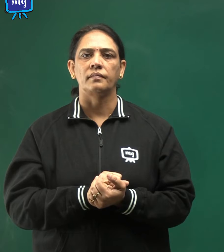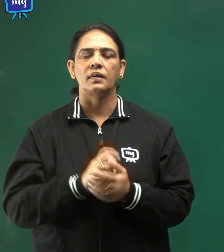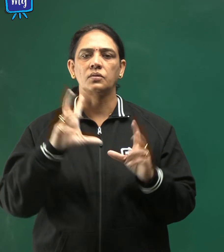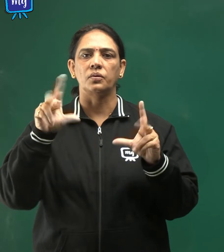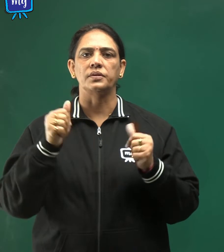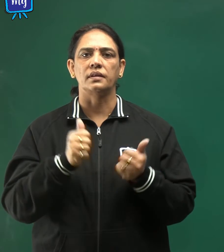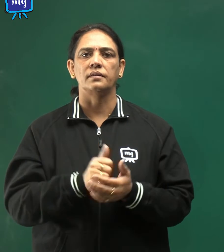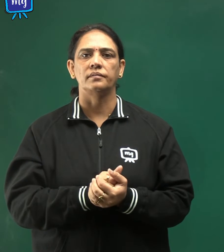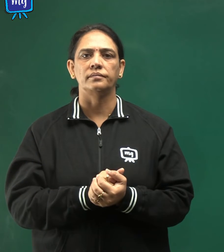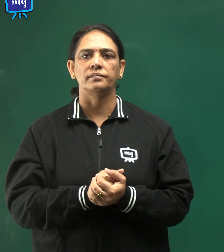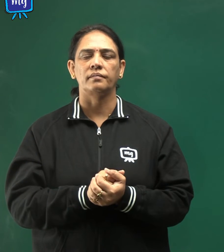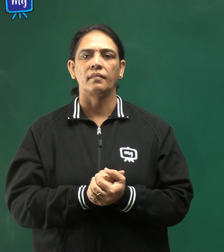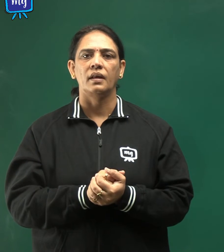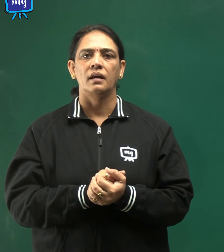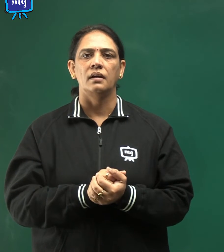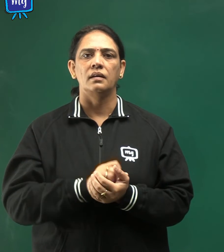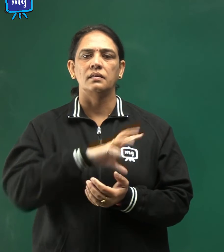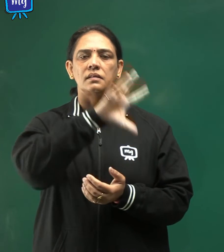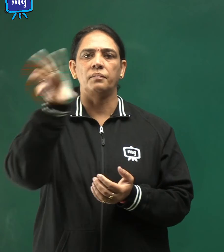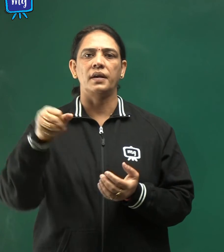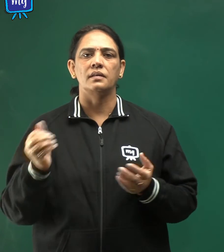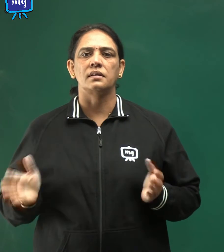हल सभी संभव